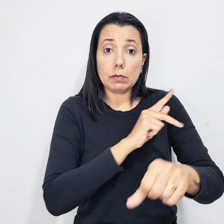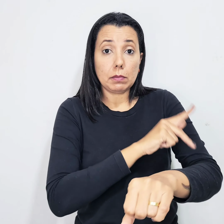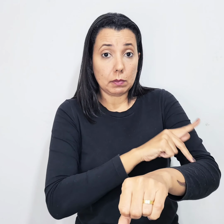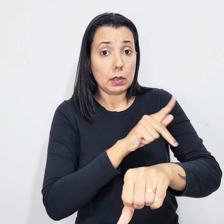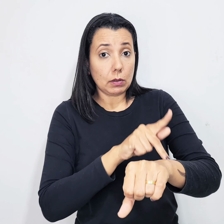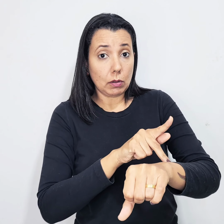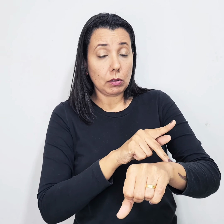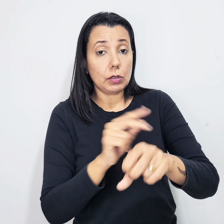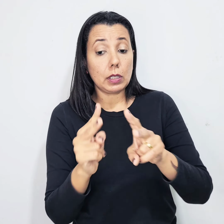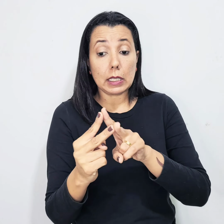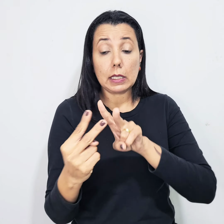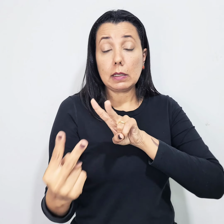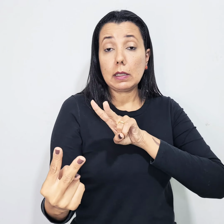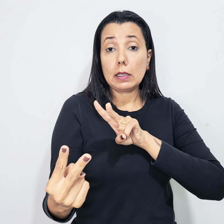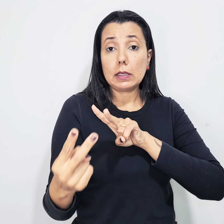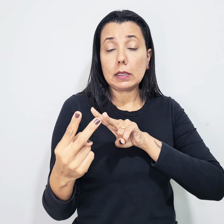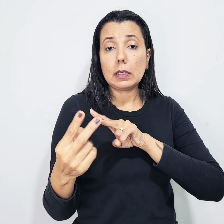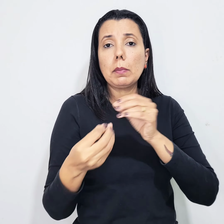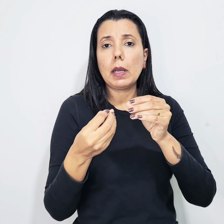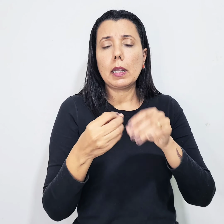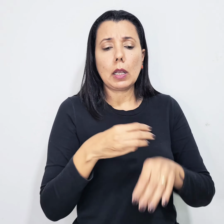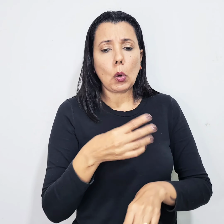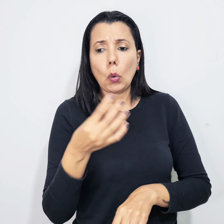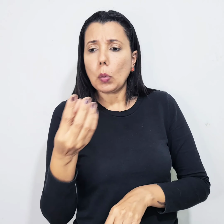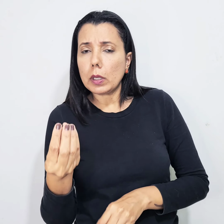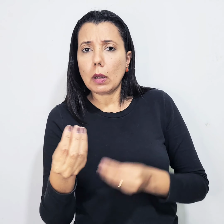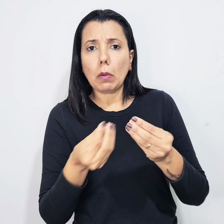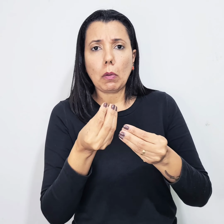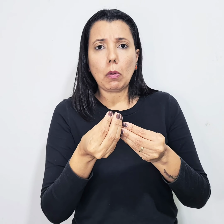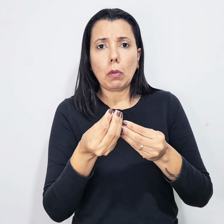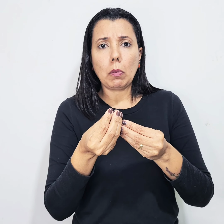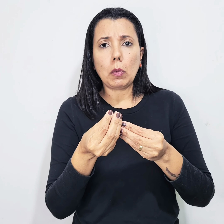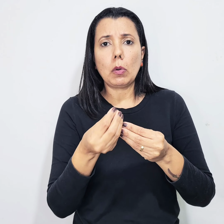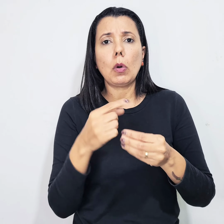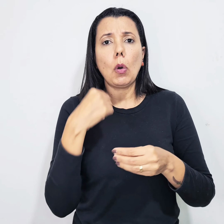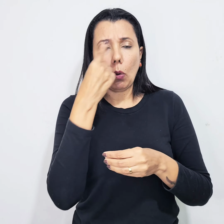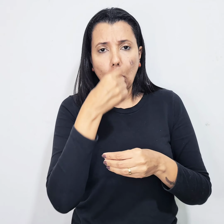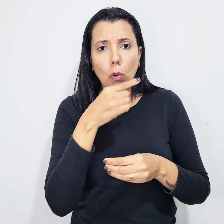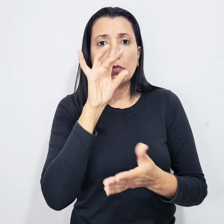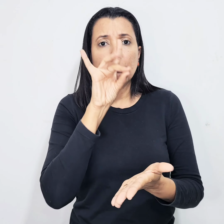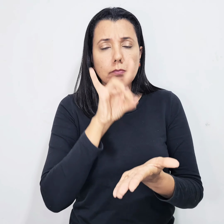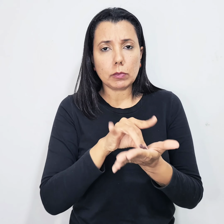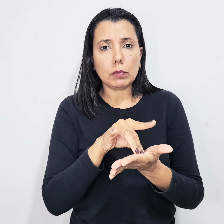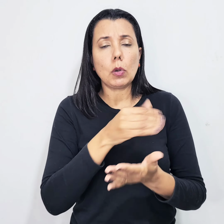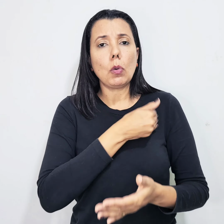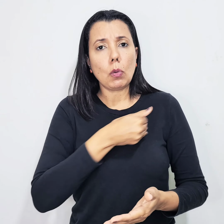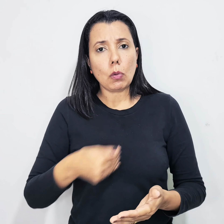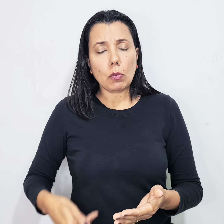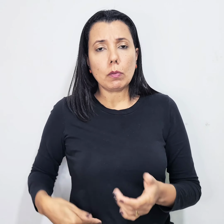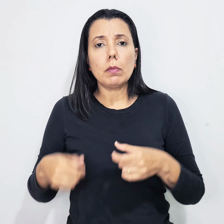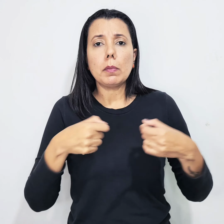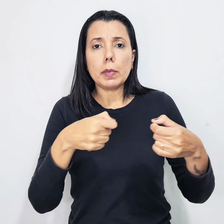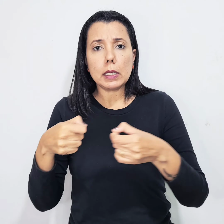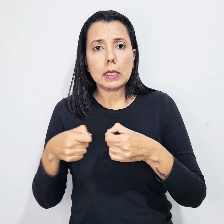à distância, para contarem como carga horária efetiva, o governo deverá subsidiar